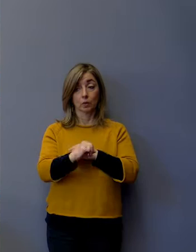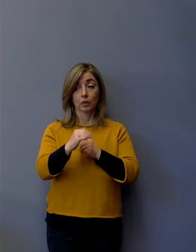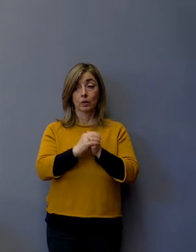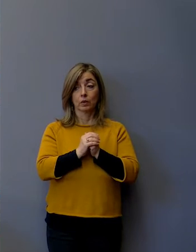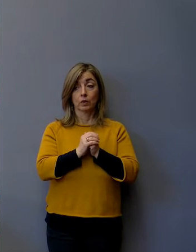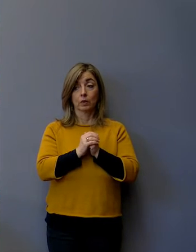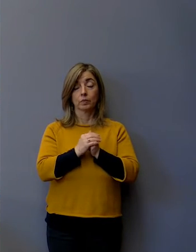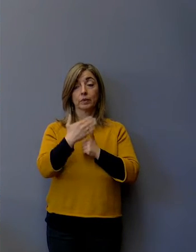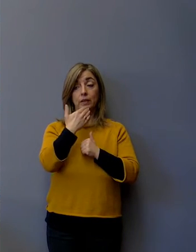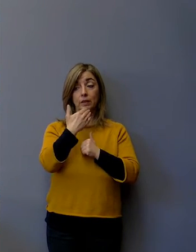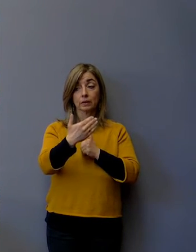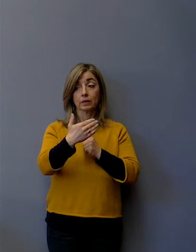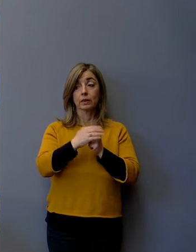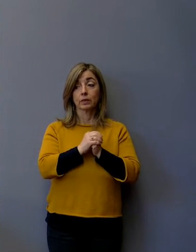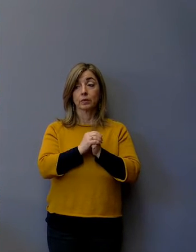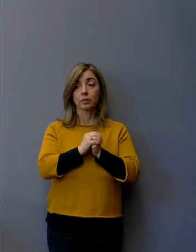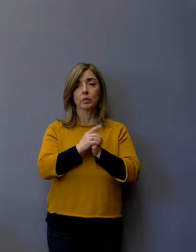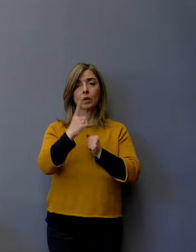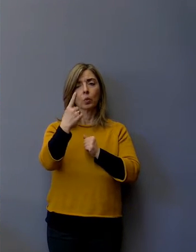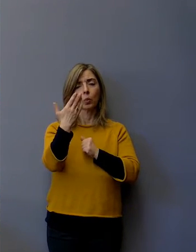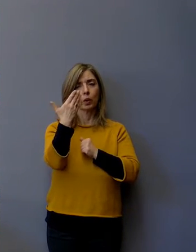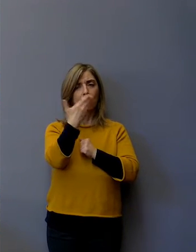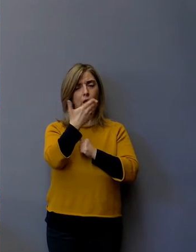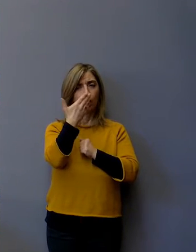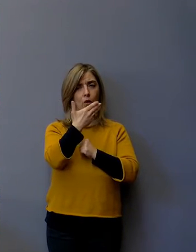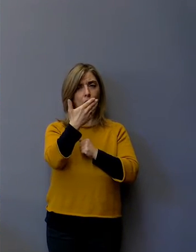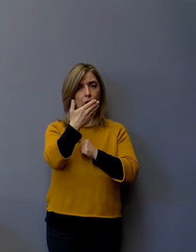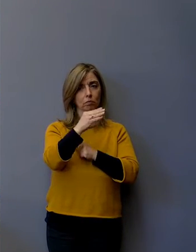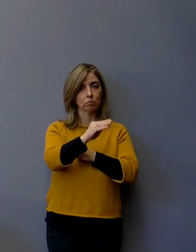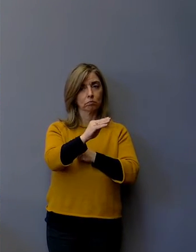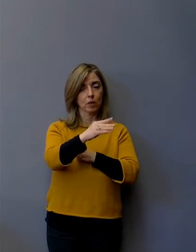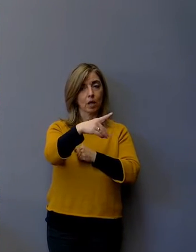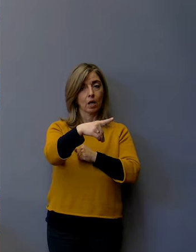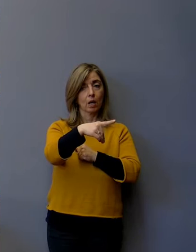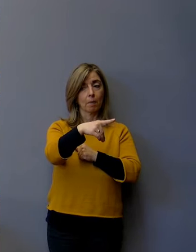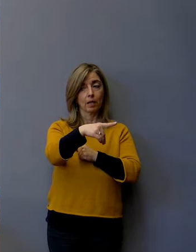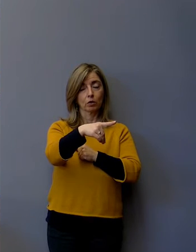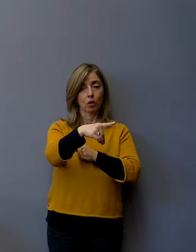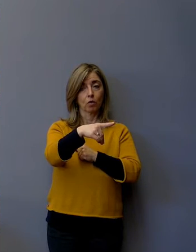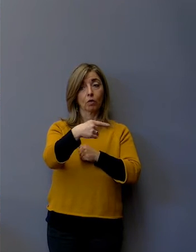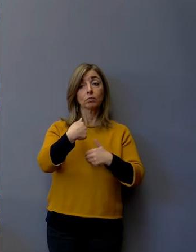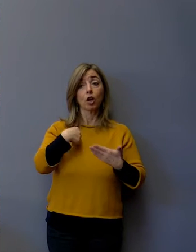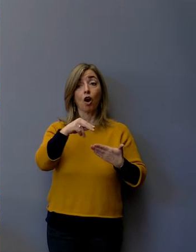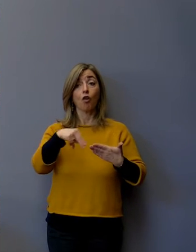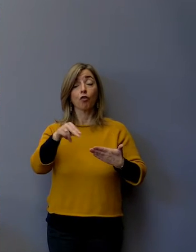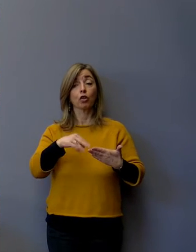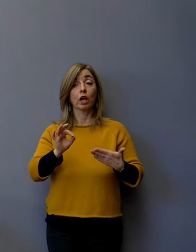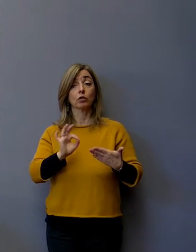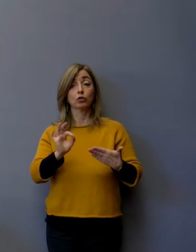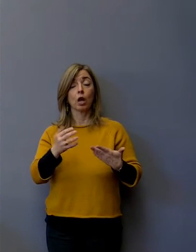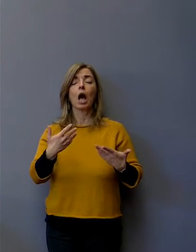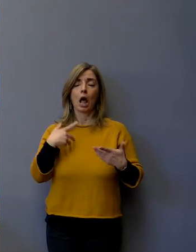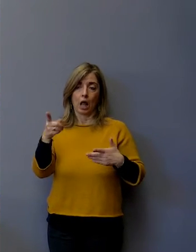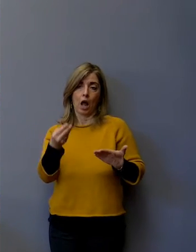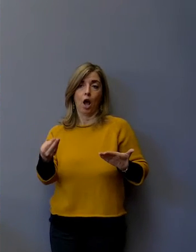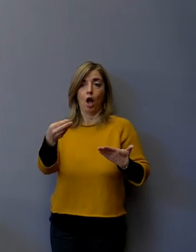grazie allora c'è stato un errore consigliere pandolfo non ha votato la giungo tra i favorevoli chiarissimo